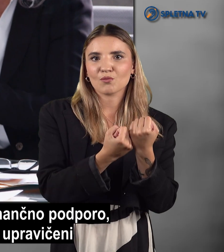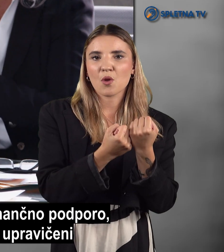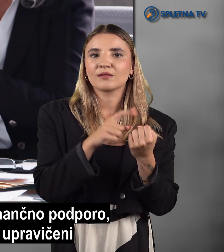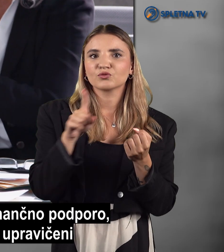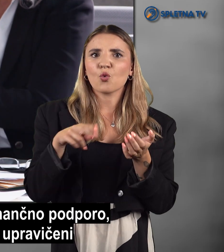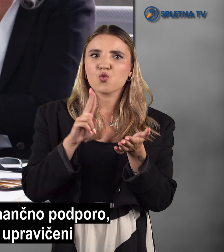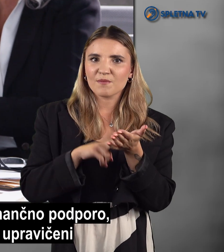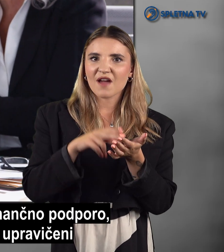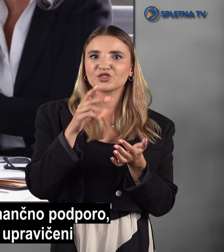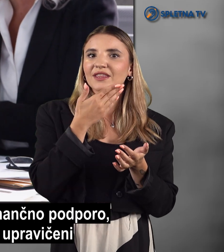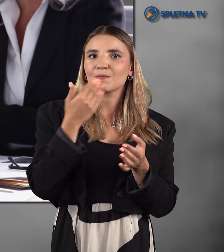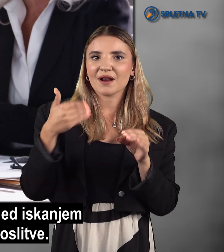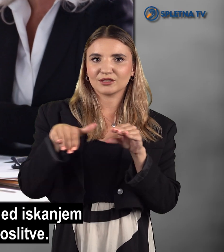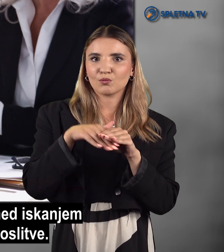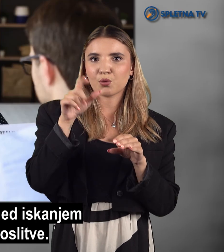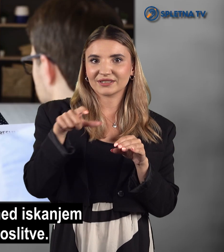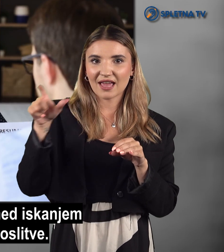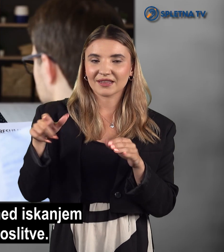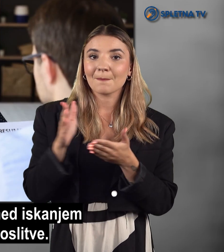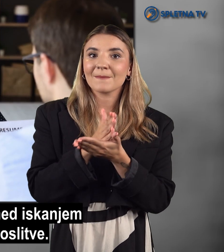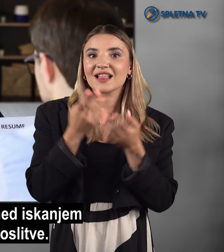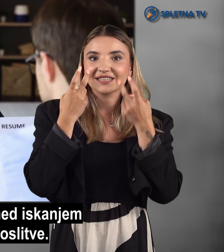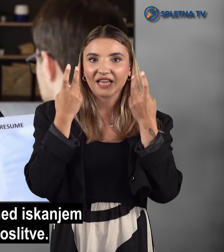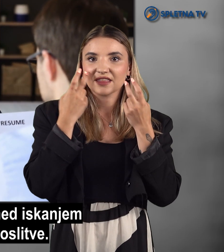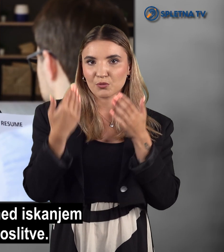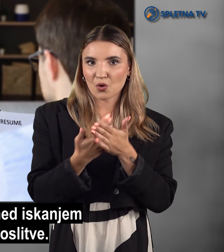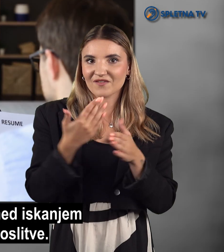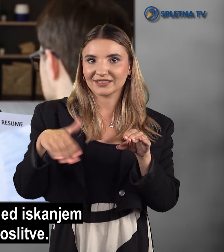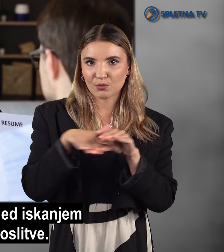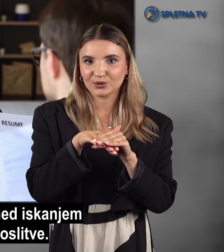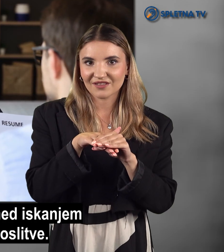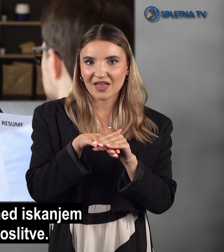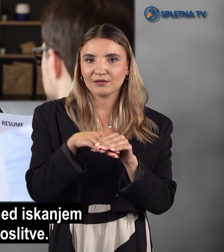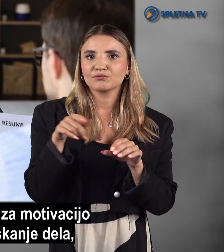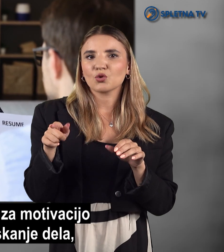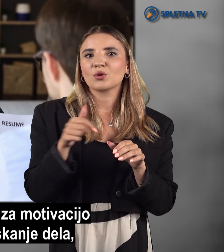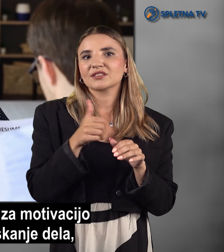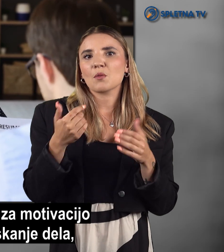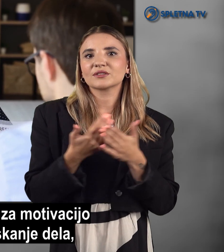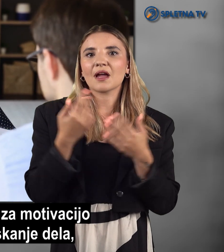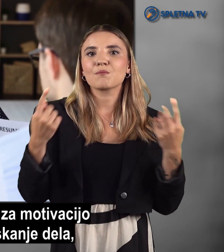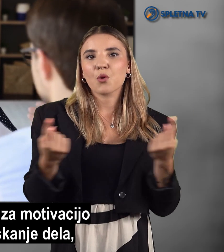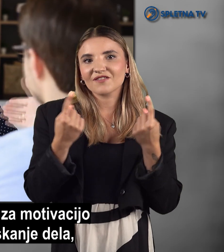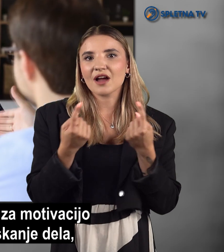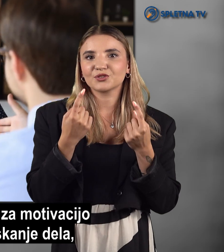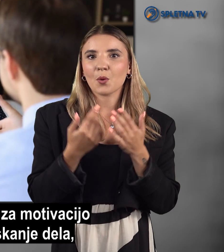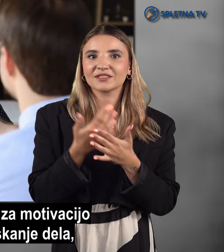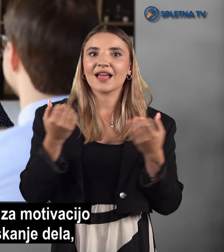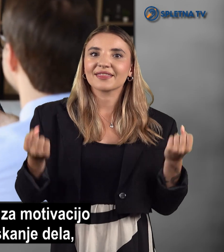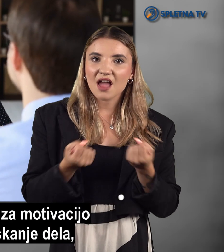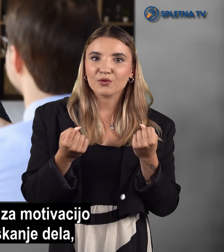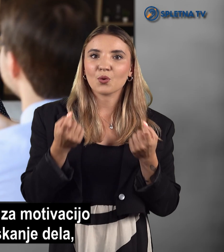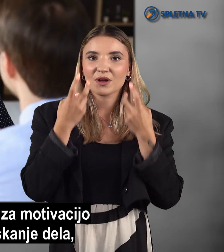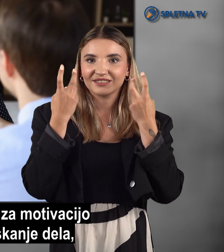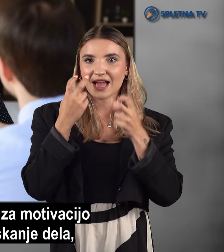finančno podporo, do katere so upravičeni brezposelni med iskanjem nove zaposlitve. Šlo naj bi zgolj za